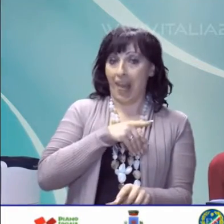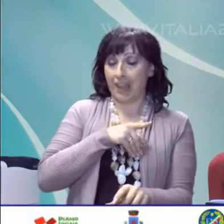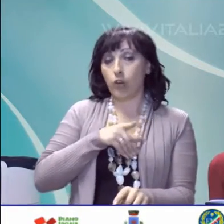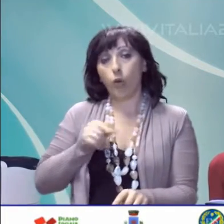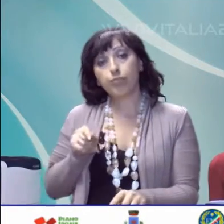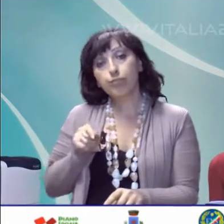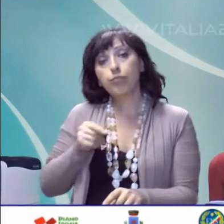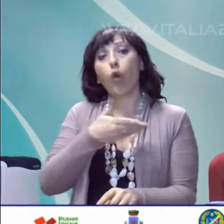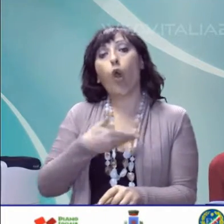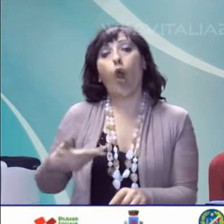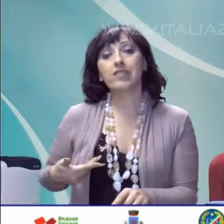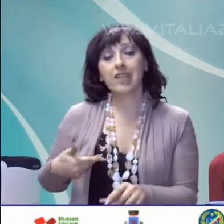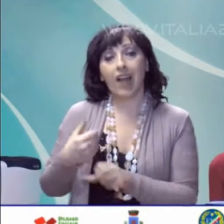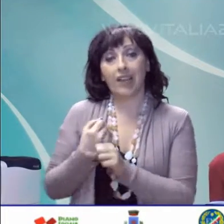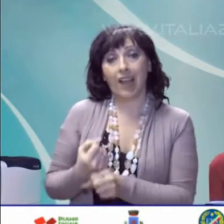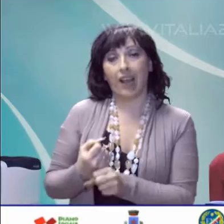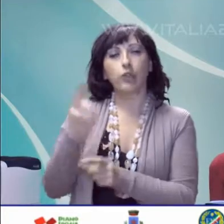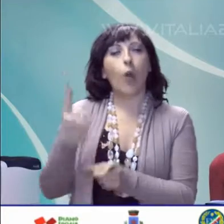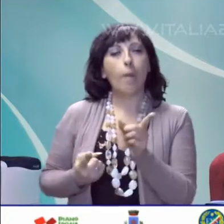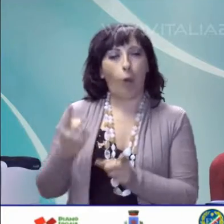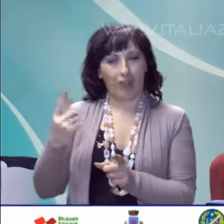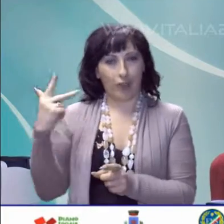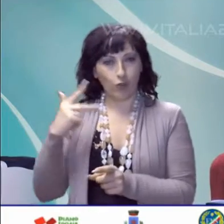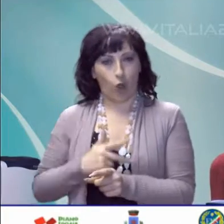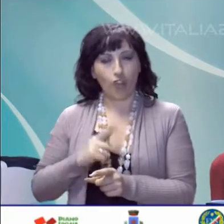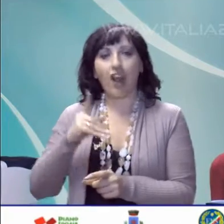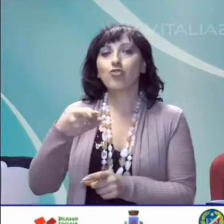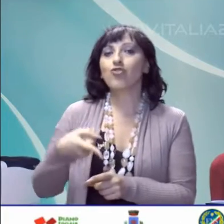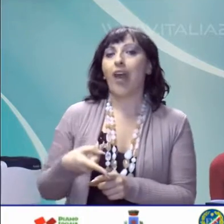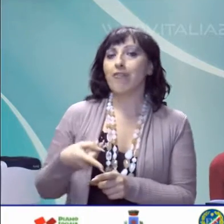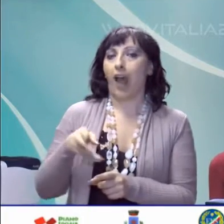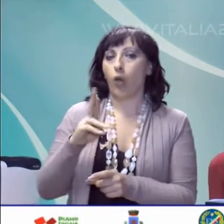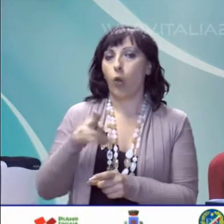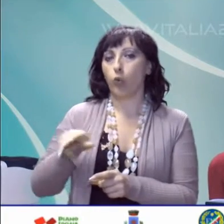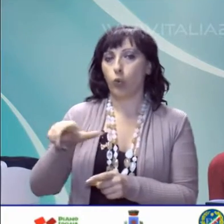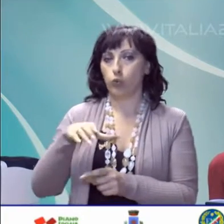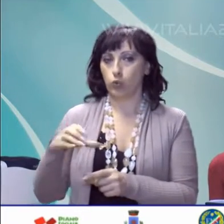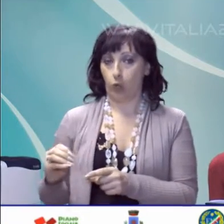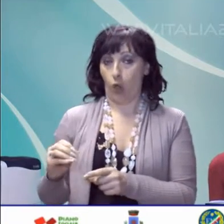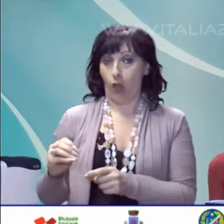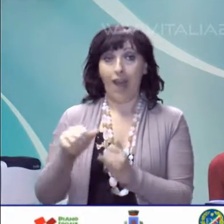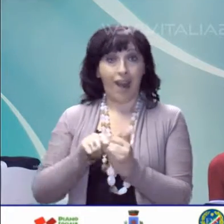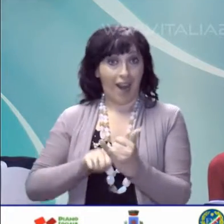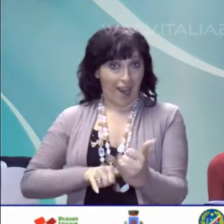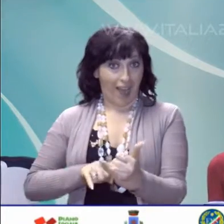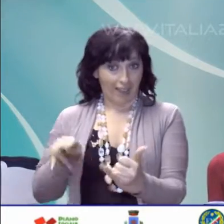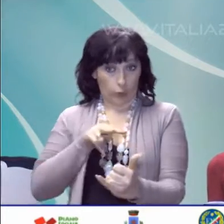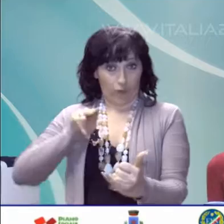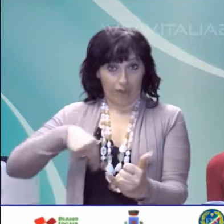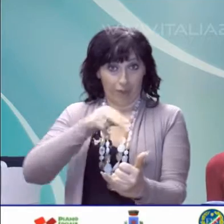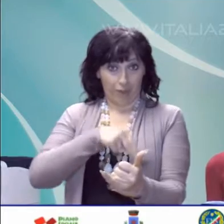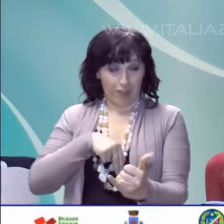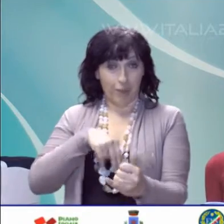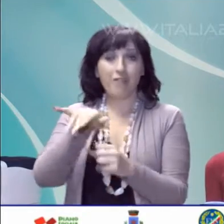e il consigliere delegato alle politiche sociali, Gianfranco Russo, in una lettera inviata alle famiglie